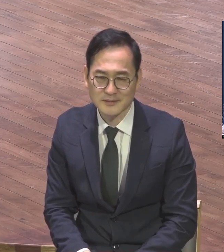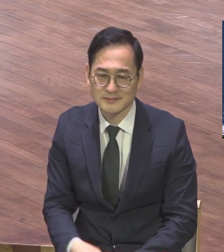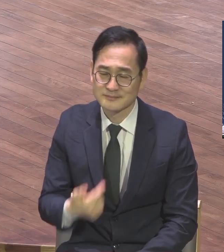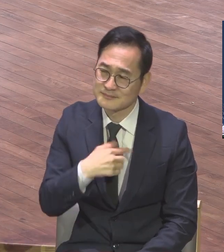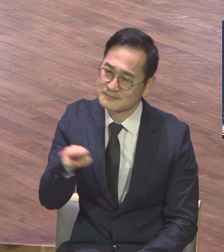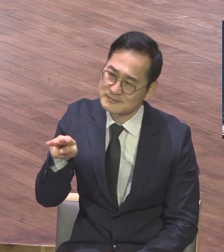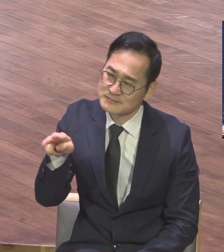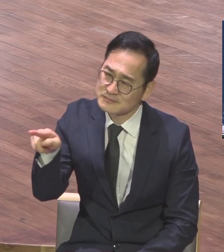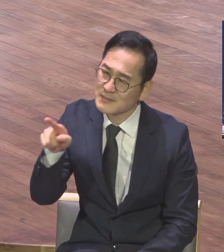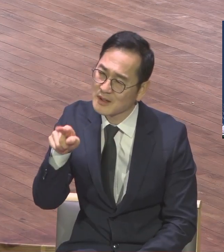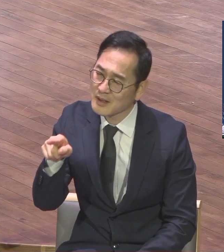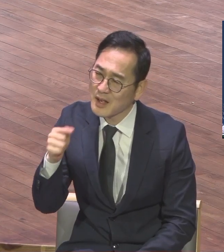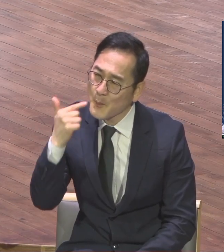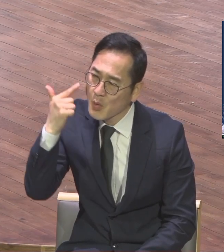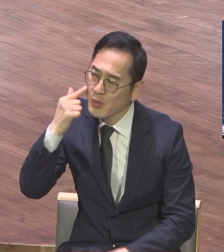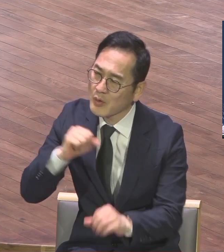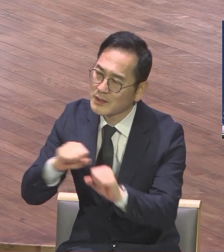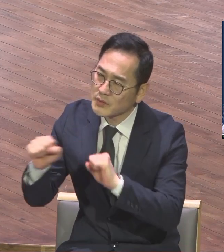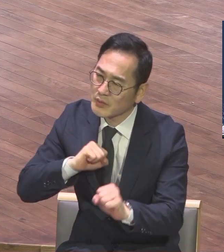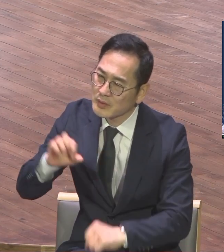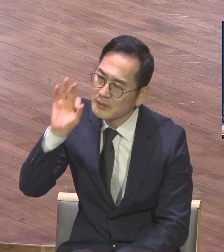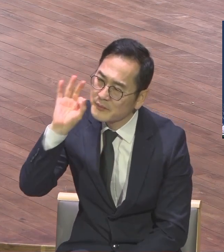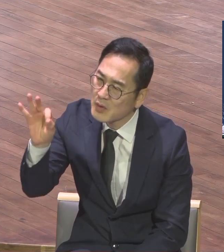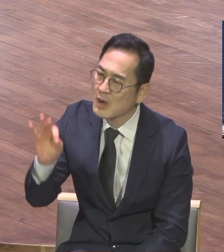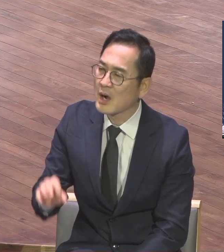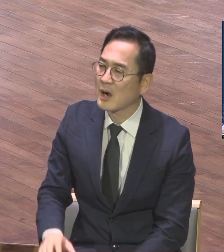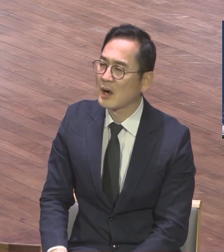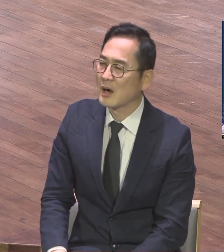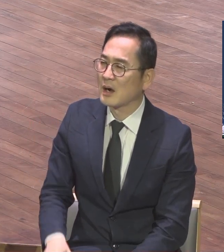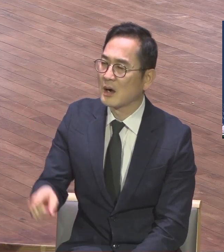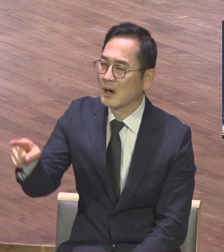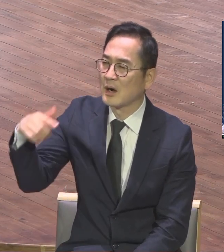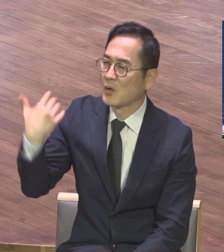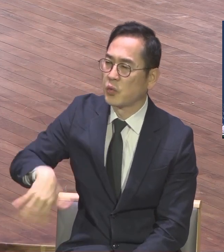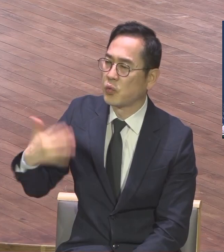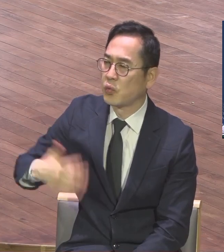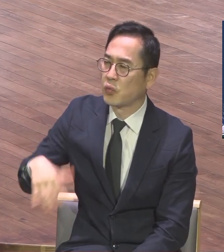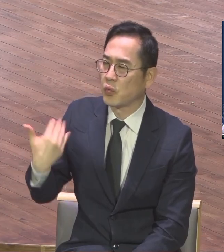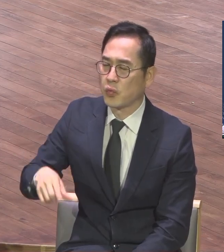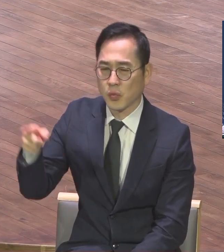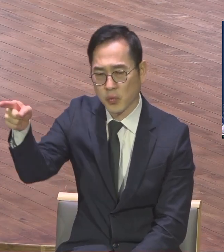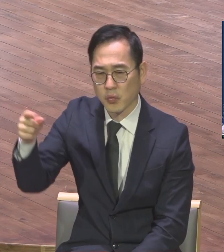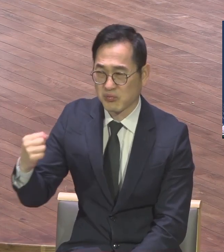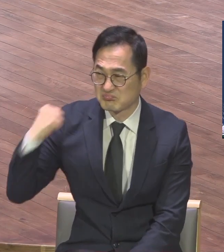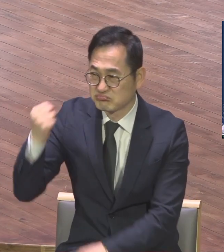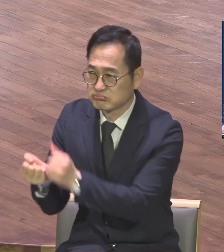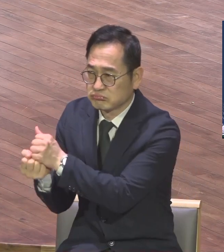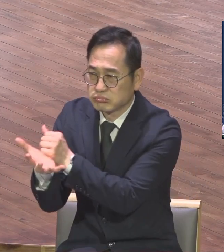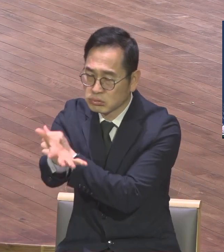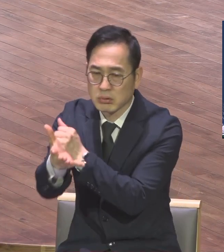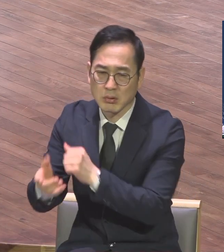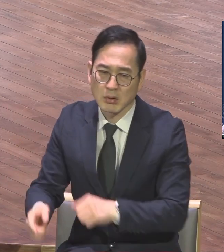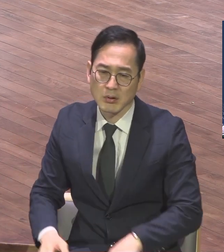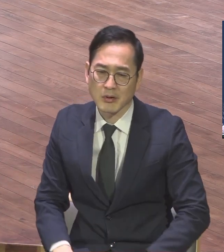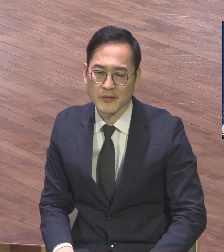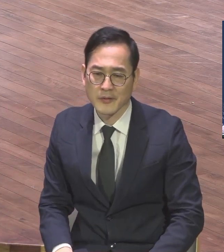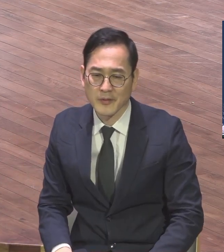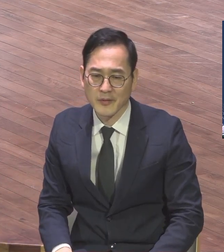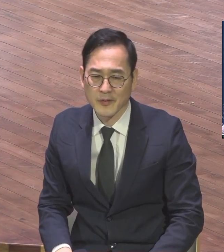목회자로서 정말 부러울 정도로 너무도 많은 역량들을 고루고루 갖추고 계신